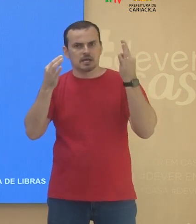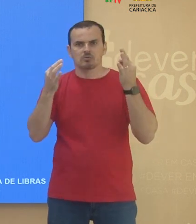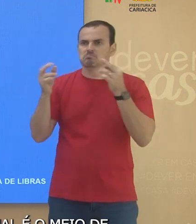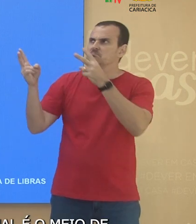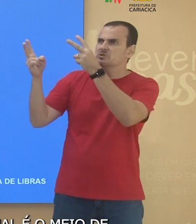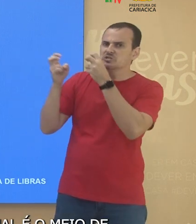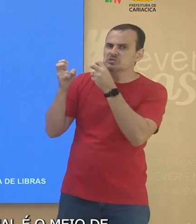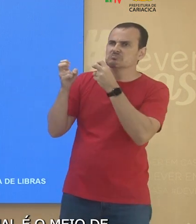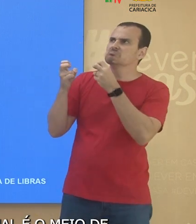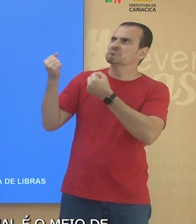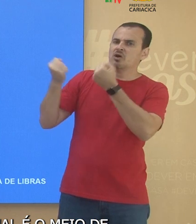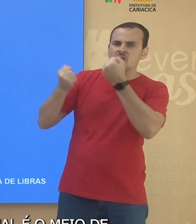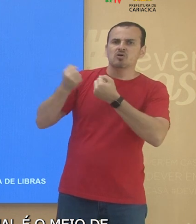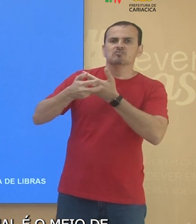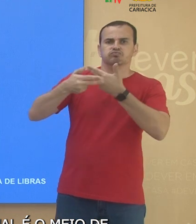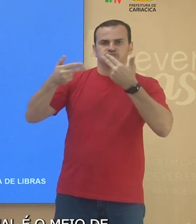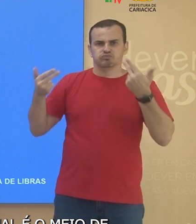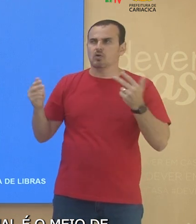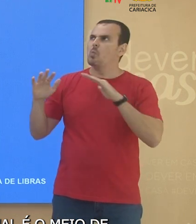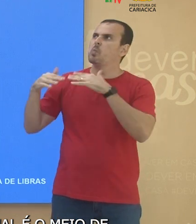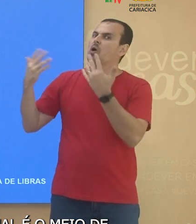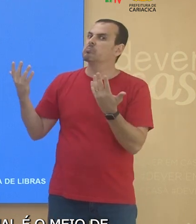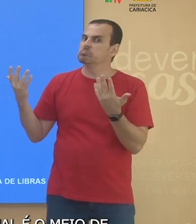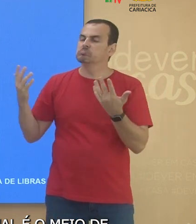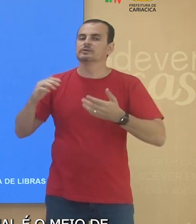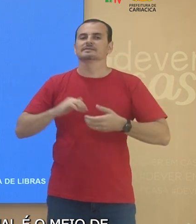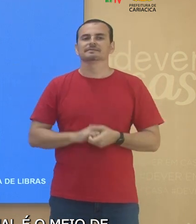e vocês terão que adivinhar qual o meio de transporte.